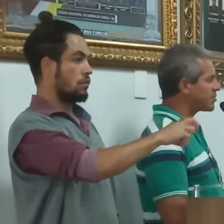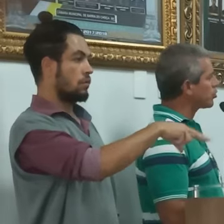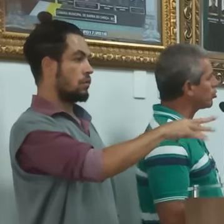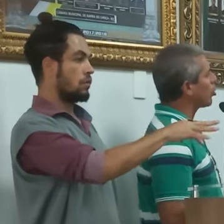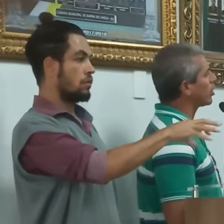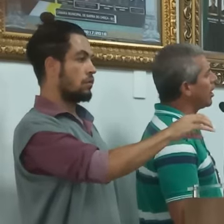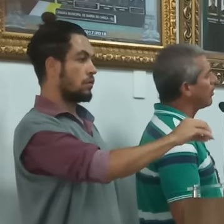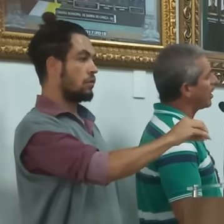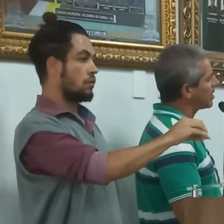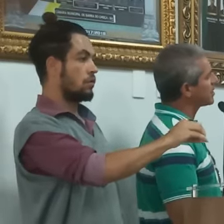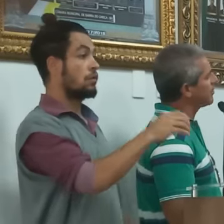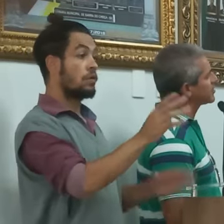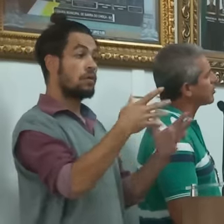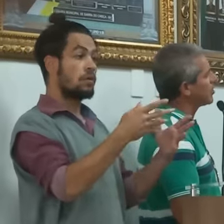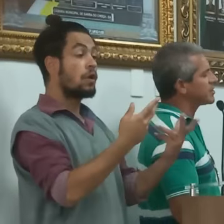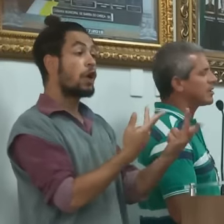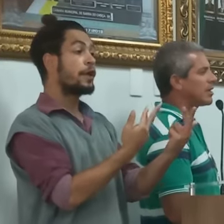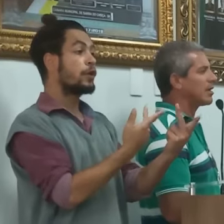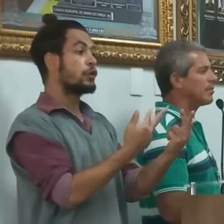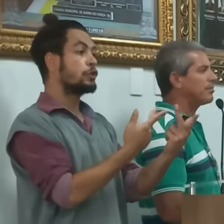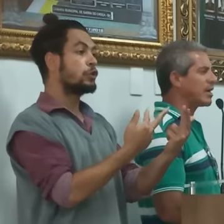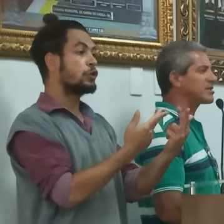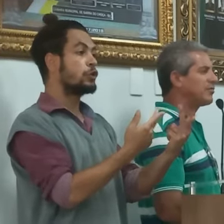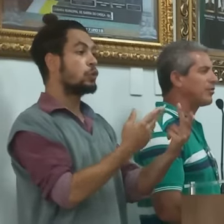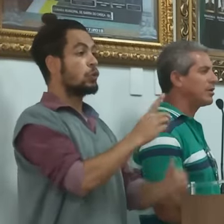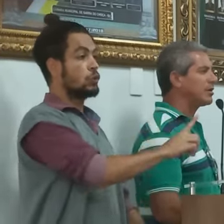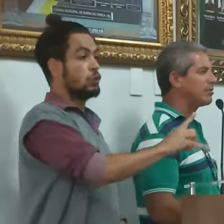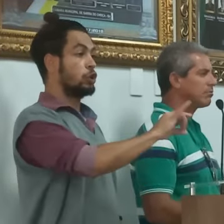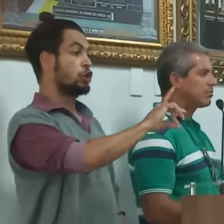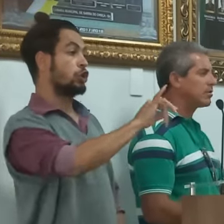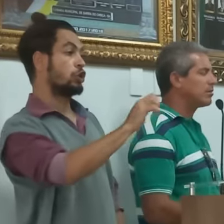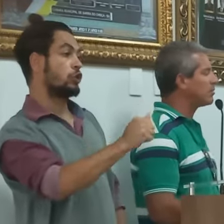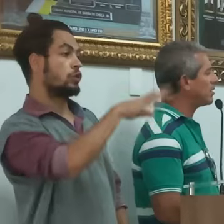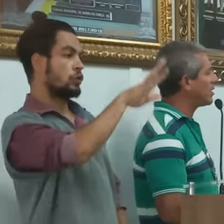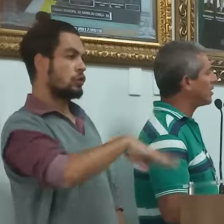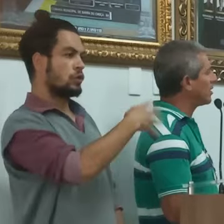esse mesmo cronograma, essa mesma coisa, ela parece que foi